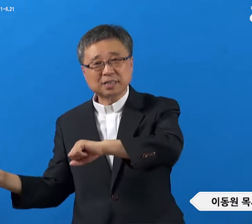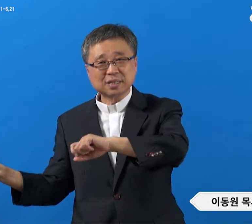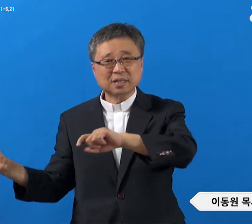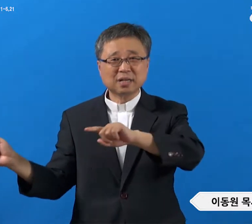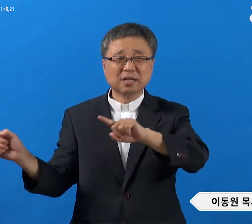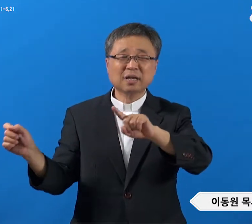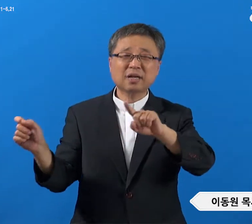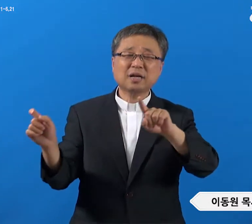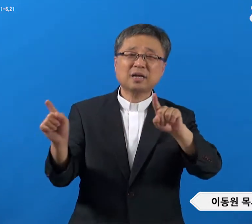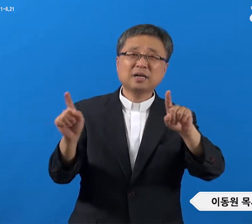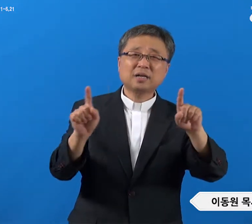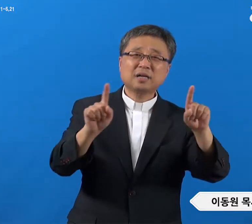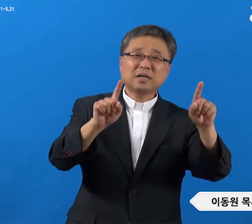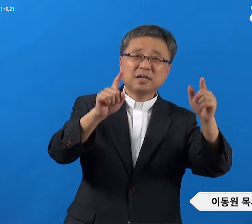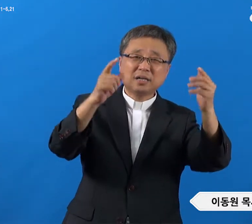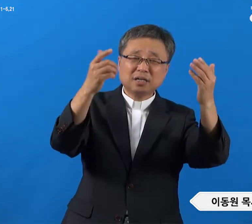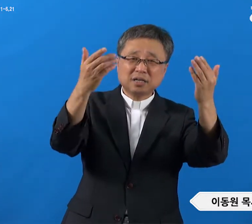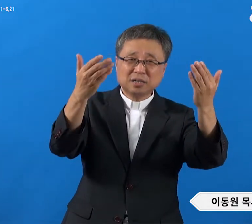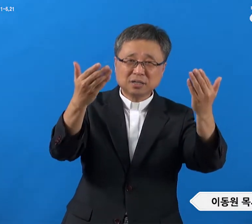죄인